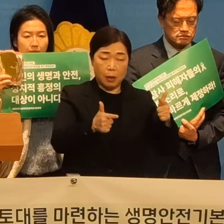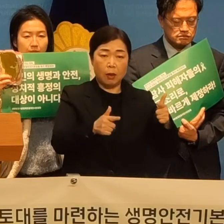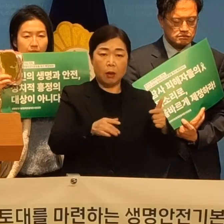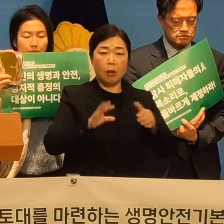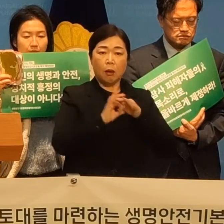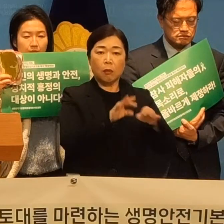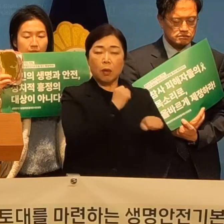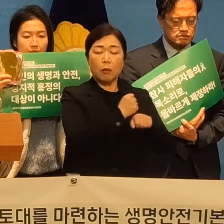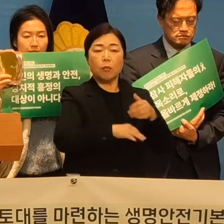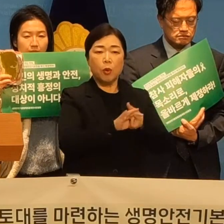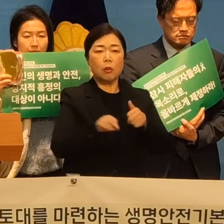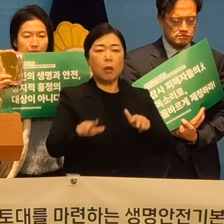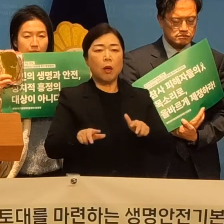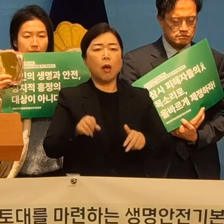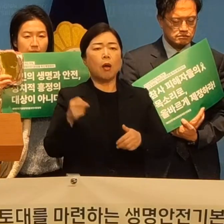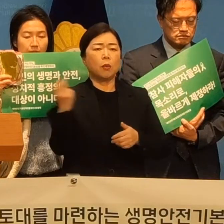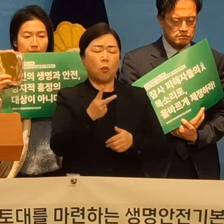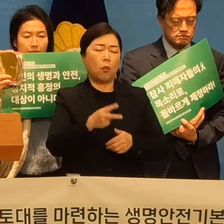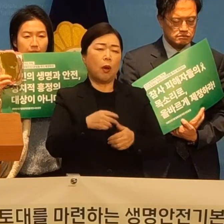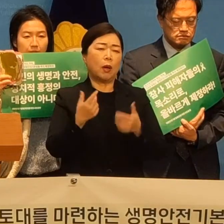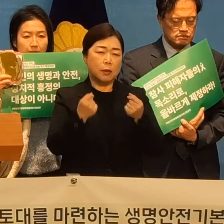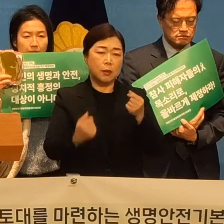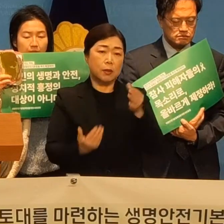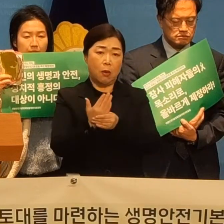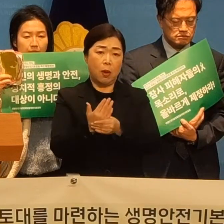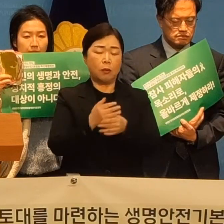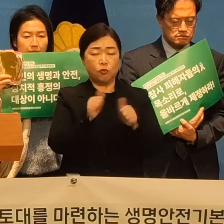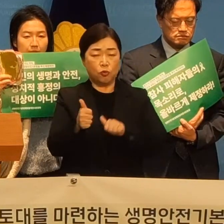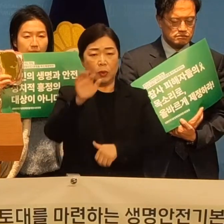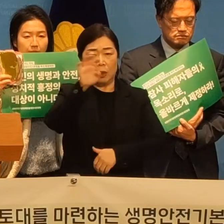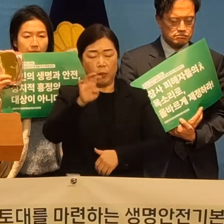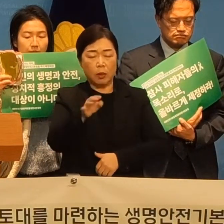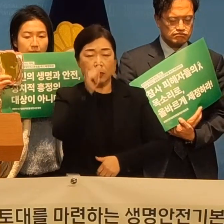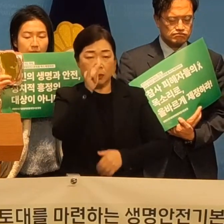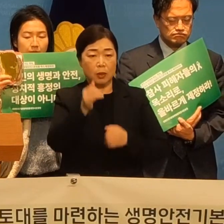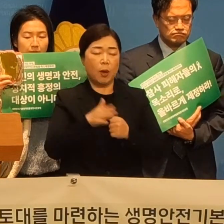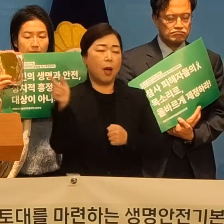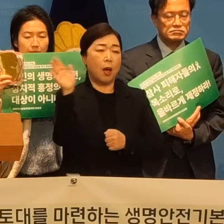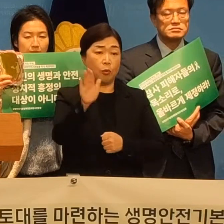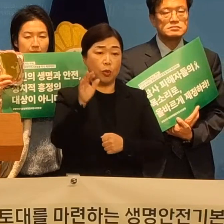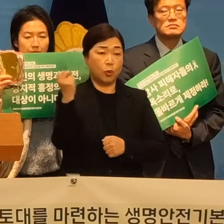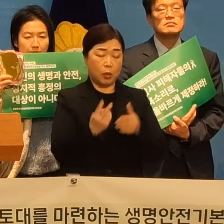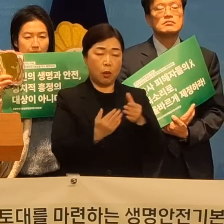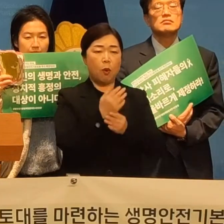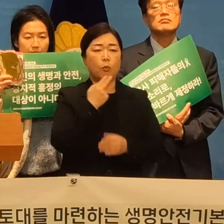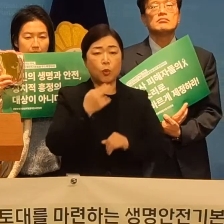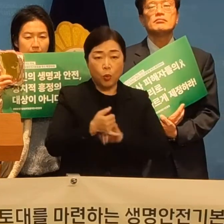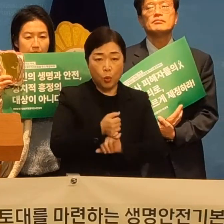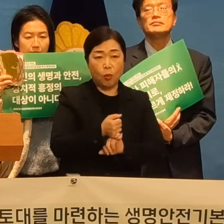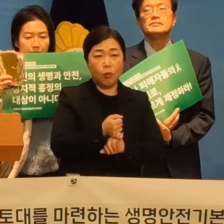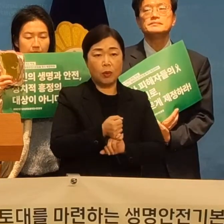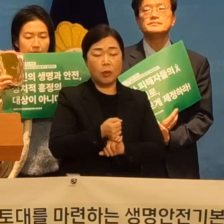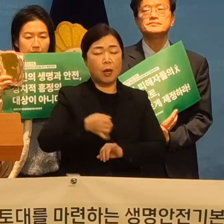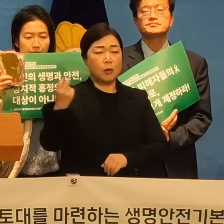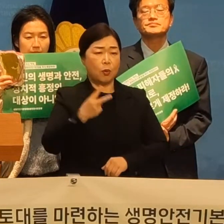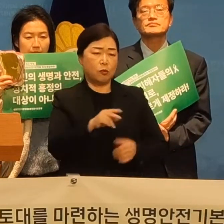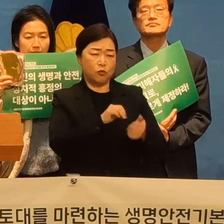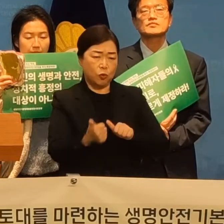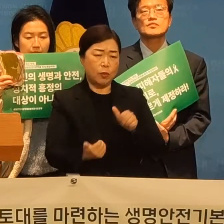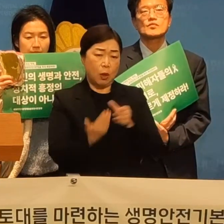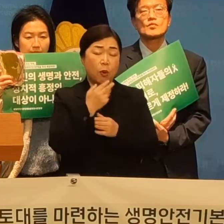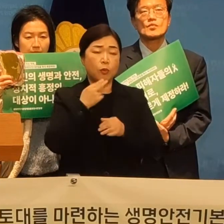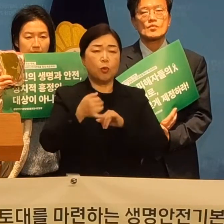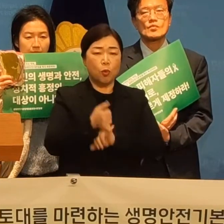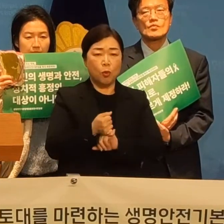계속해서 반복될 것입니다. 다시는 이런 죽음들이 발생되지 않도록, 그리고 반복되지 않도록, 저희와 같은